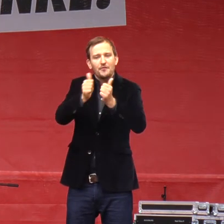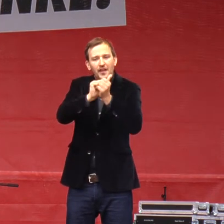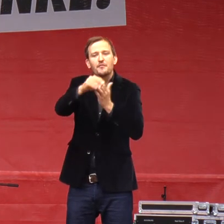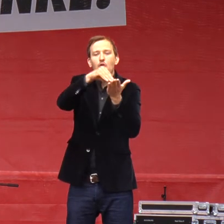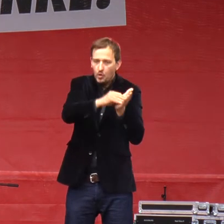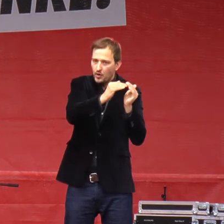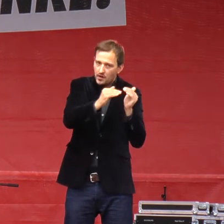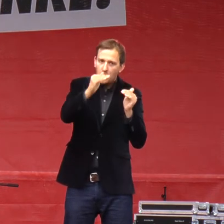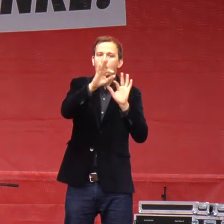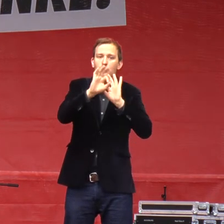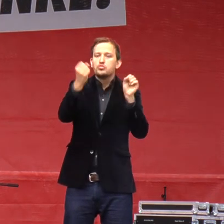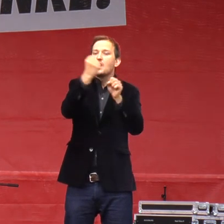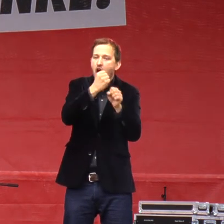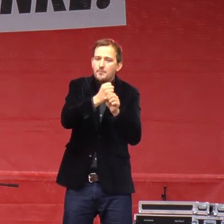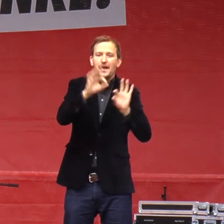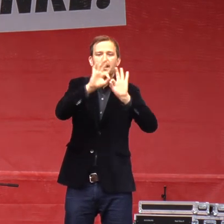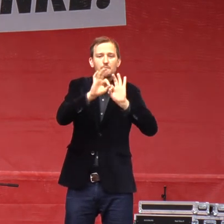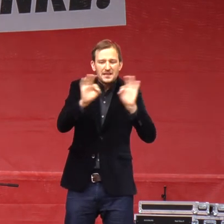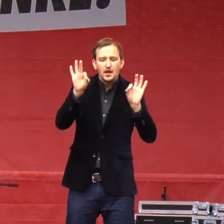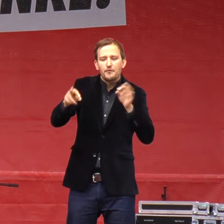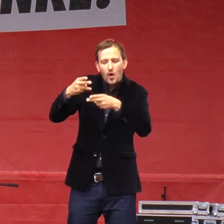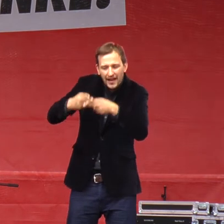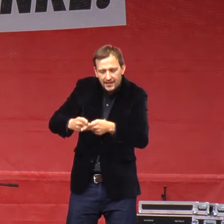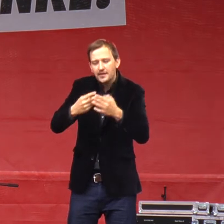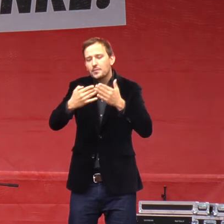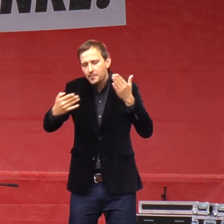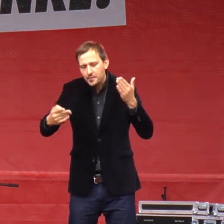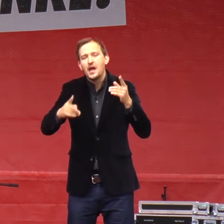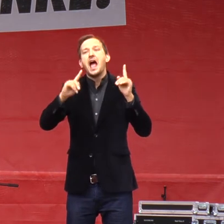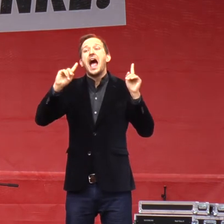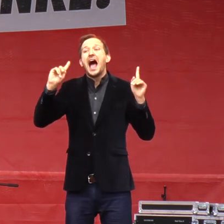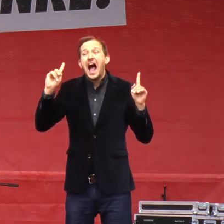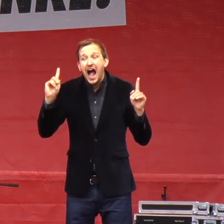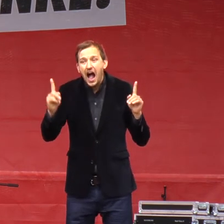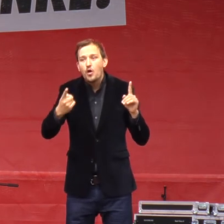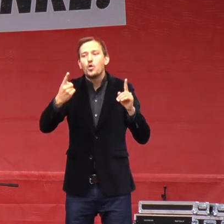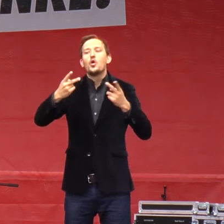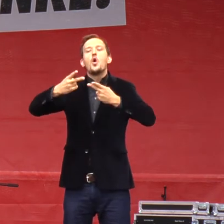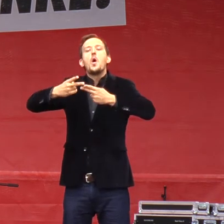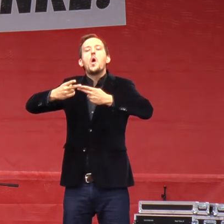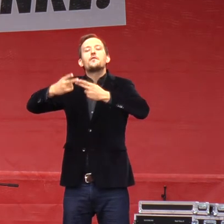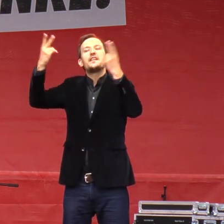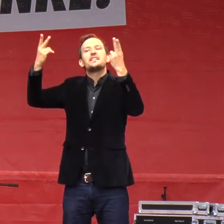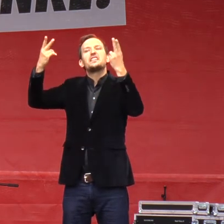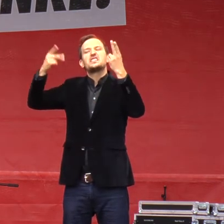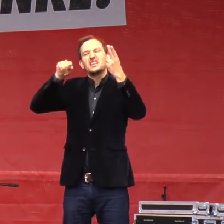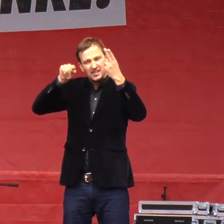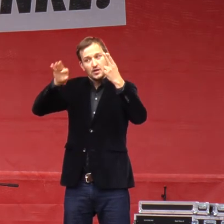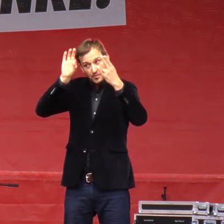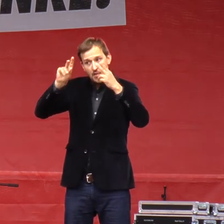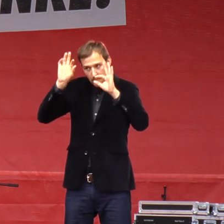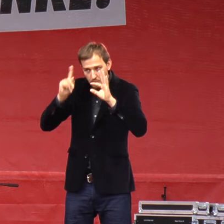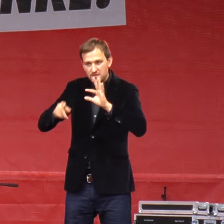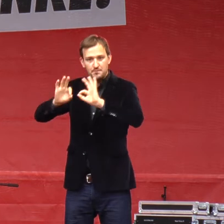gute Arbeit und bessere Transferleistungen. Nein, wir kämpfen auch um das Öffentliche. Wir sagen,